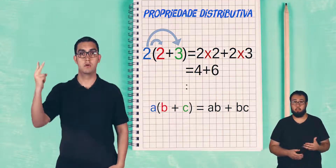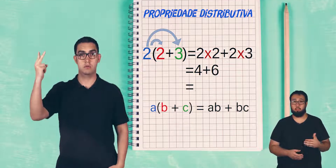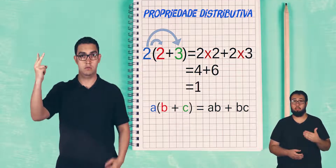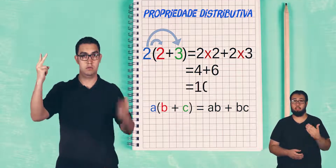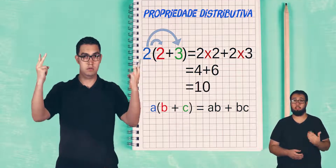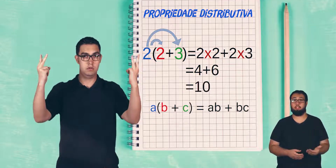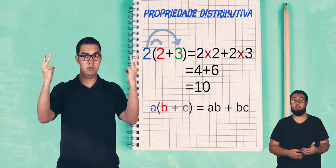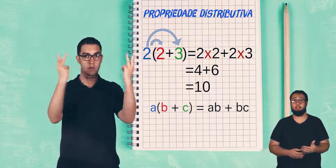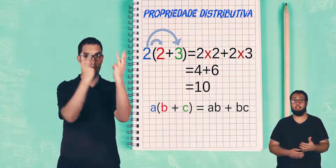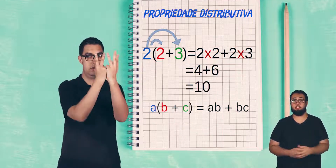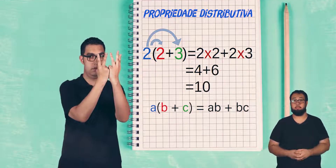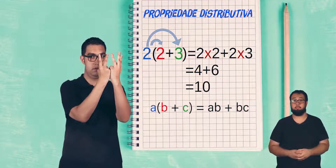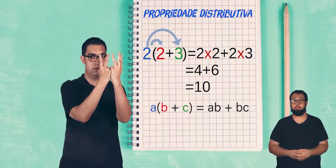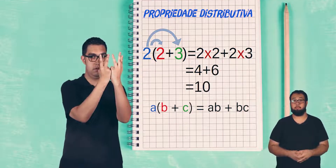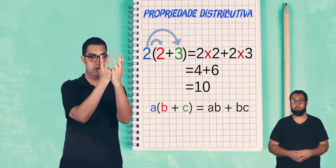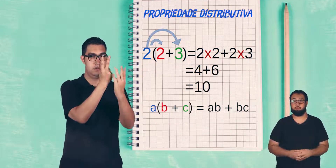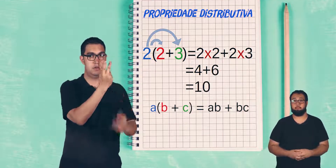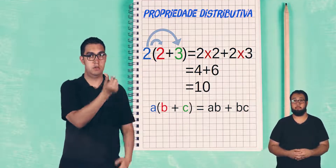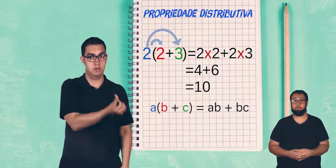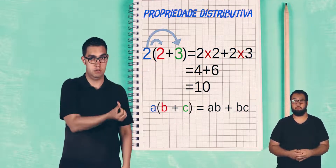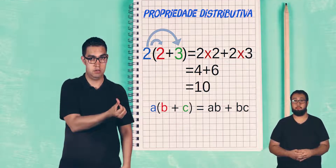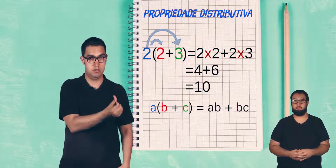6, logo o resultado é igual a 10.